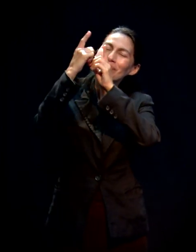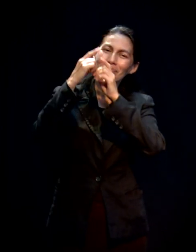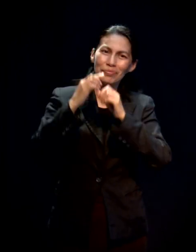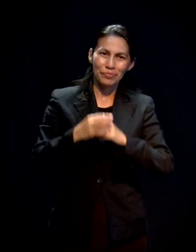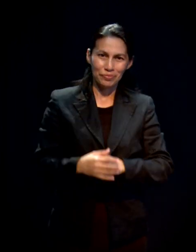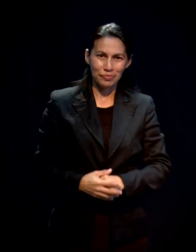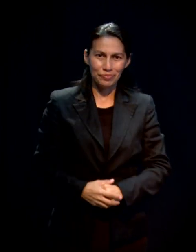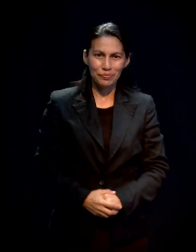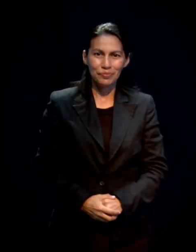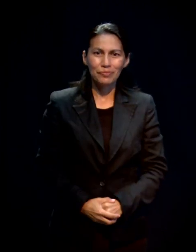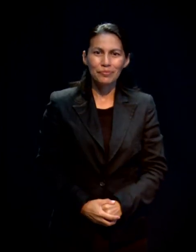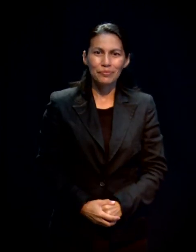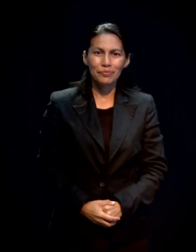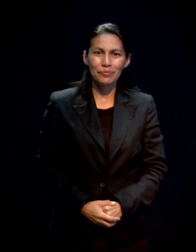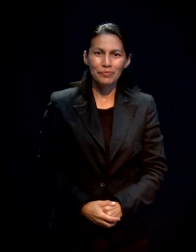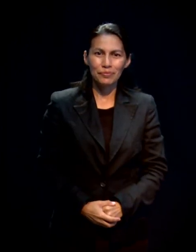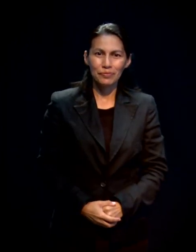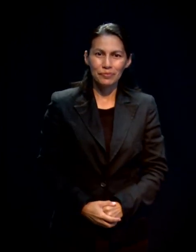escuchemos